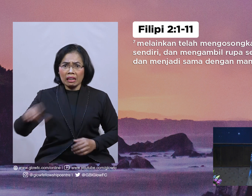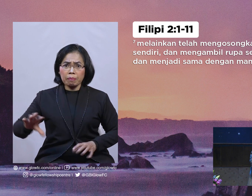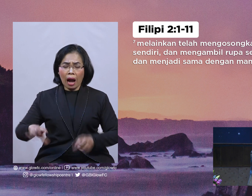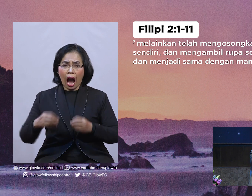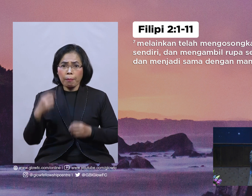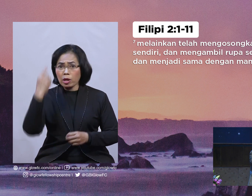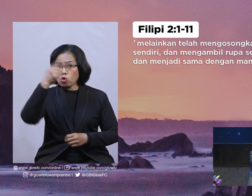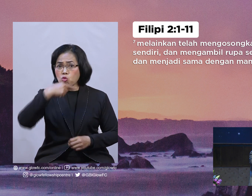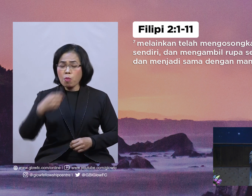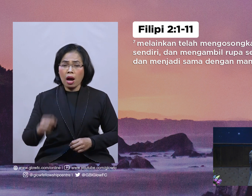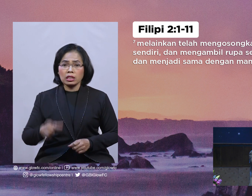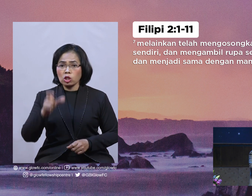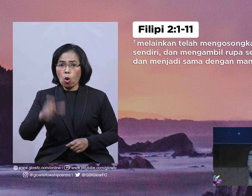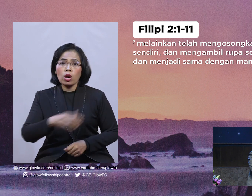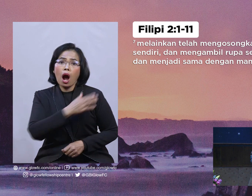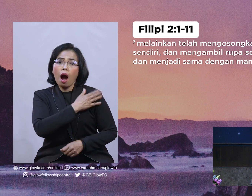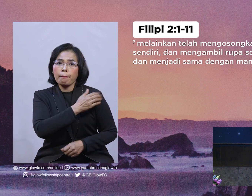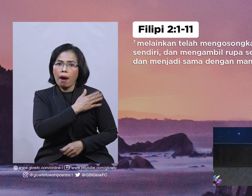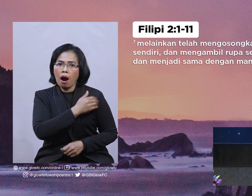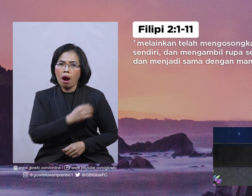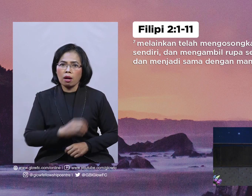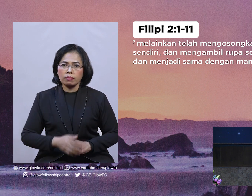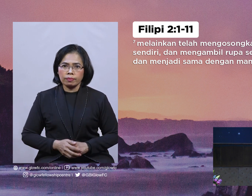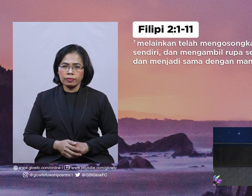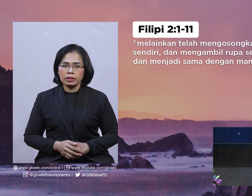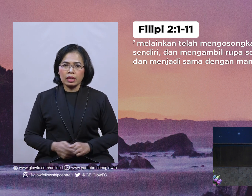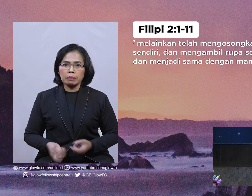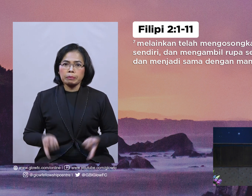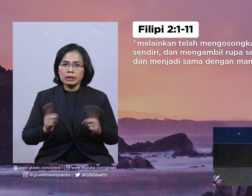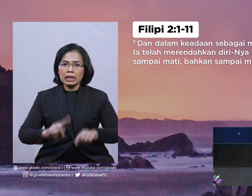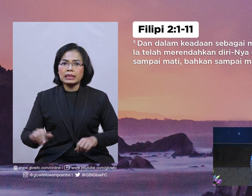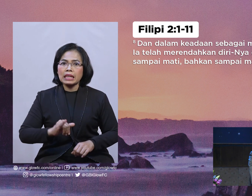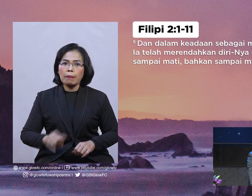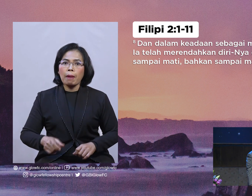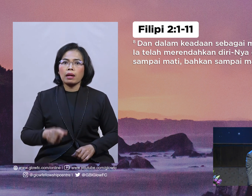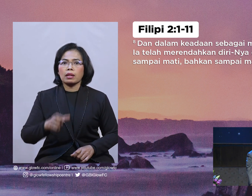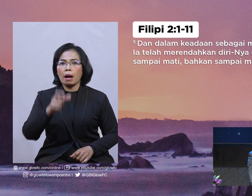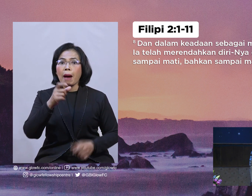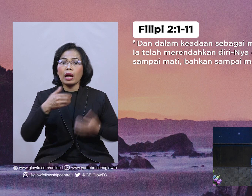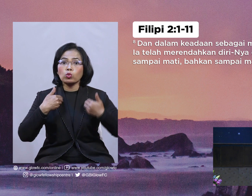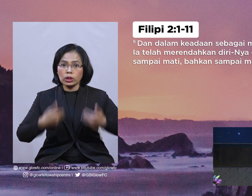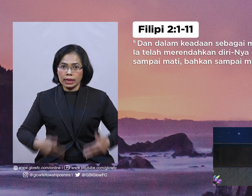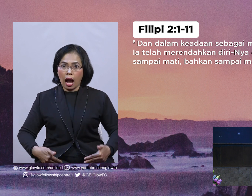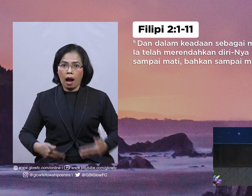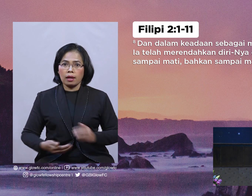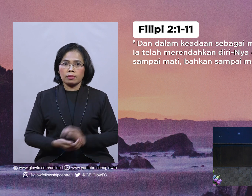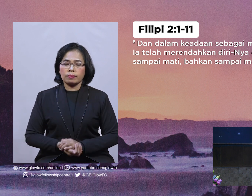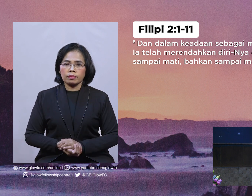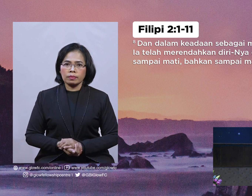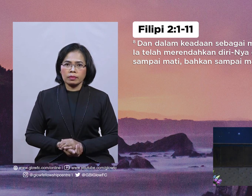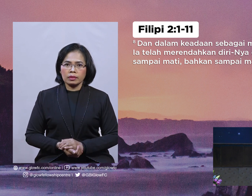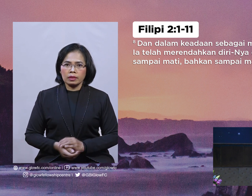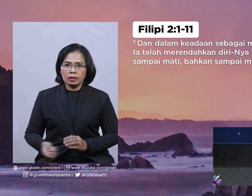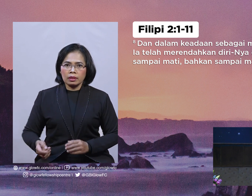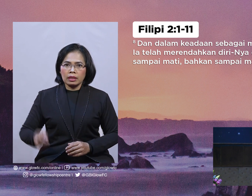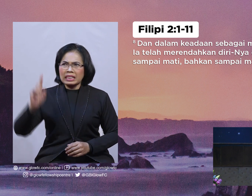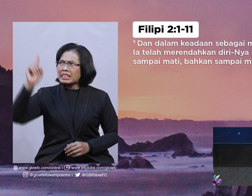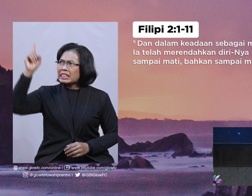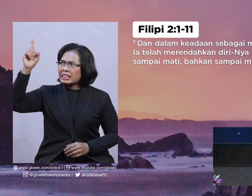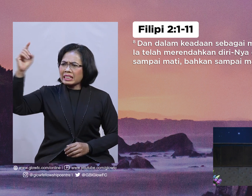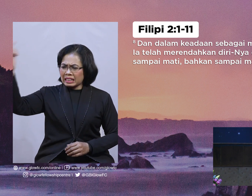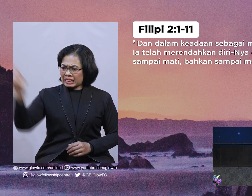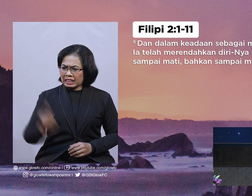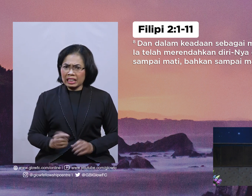ini saya Sebutkan dan hati dan kesiapan menjadi hamba dan menjadi sama dengan manusia dalam keadaan sebagai manusia ia telah merendahkan dirinya dan taat